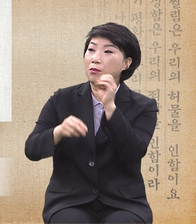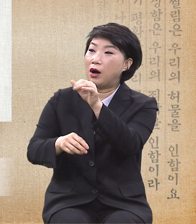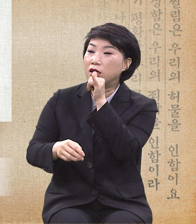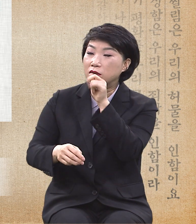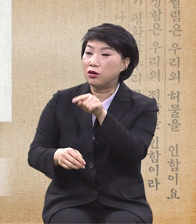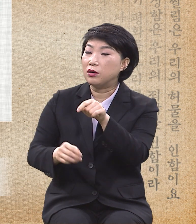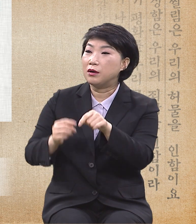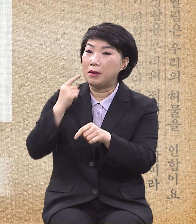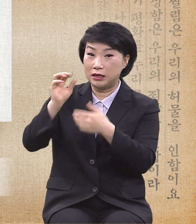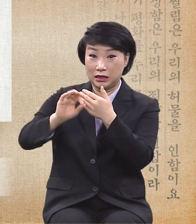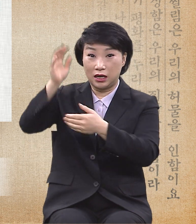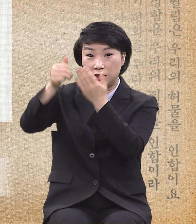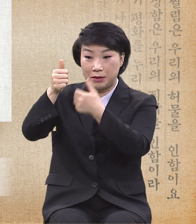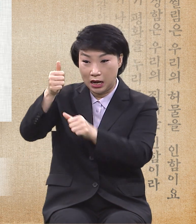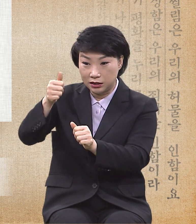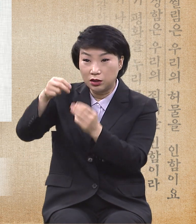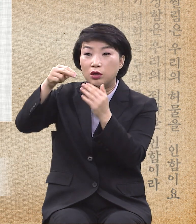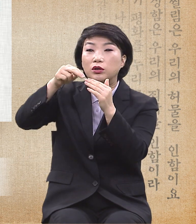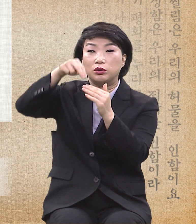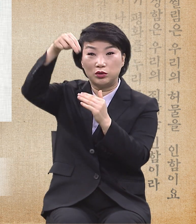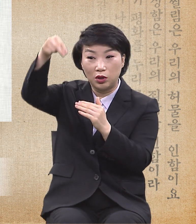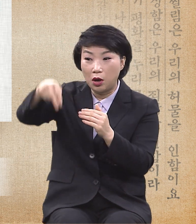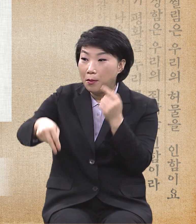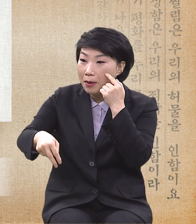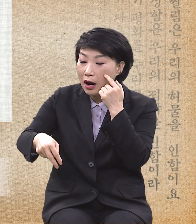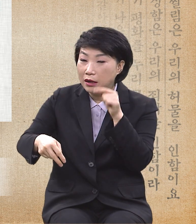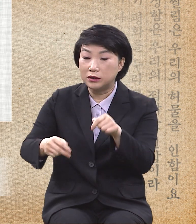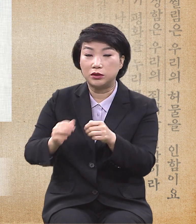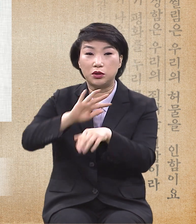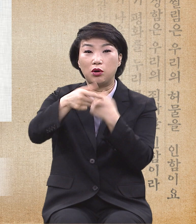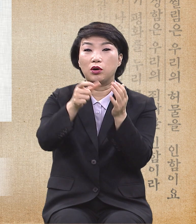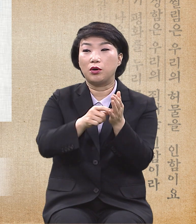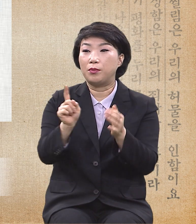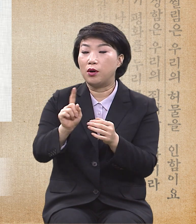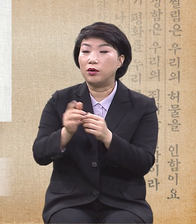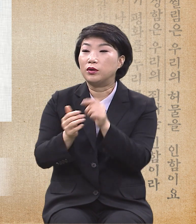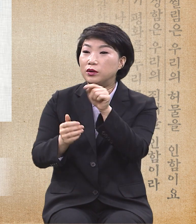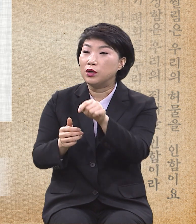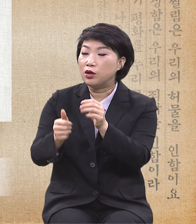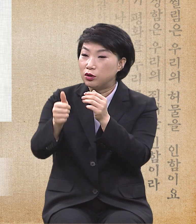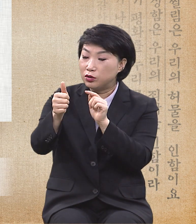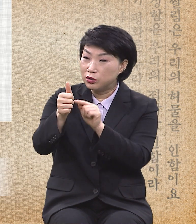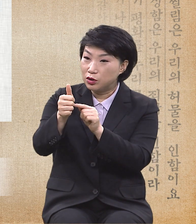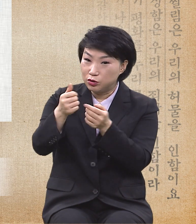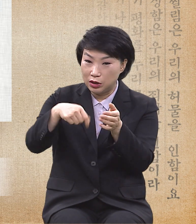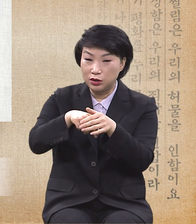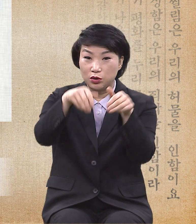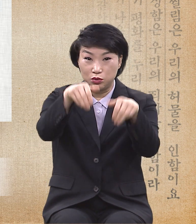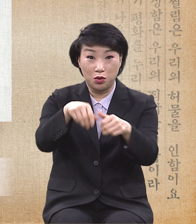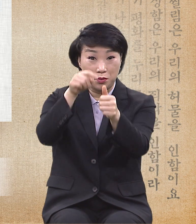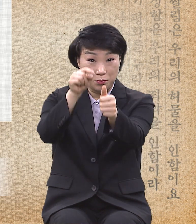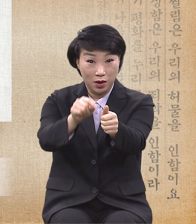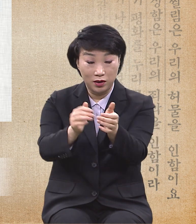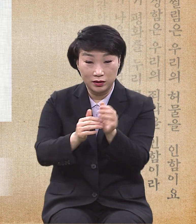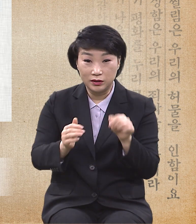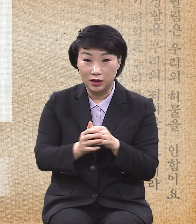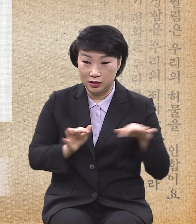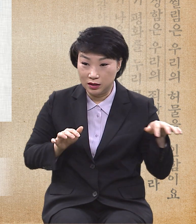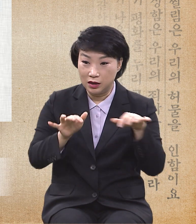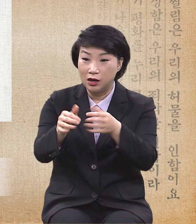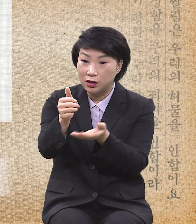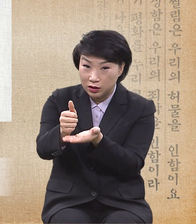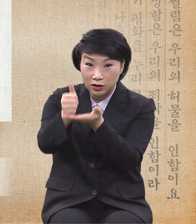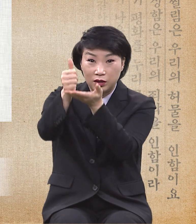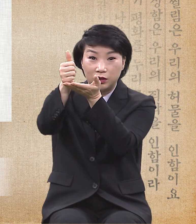하나님의 아들이여든 뛰어내리라. 기록하였으되 저가 너를 위하여 그 사자들을 명하시리니 저희가 손으로